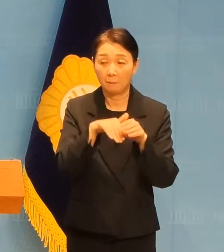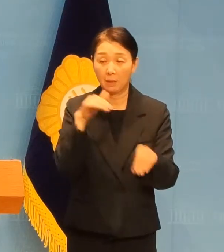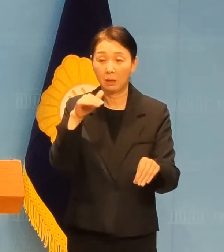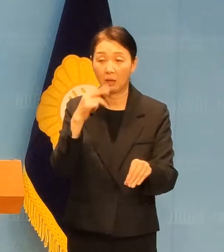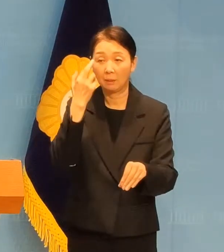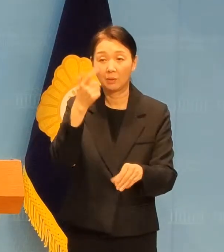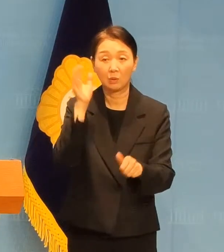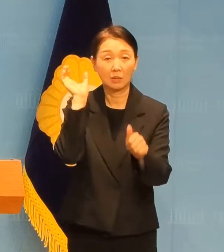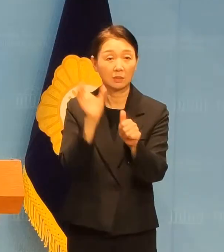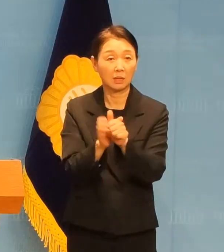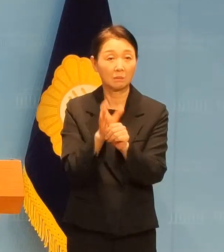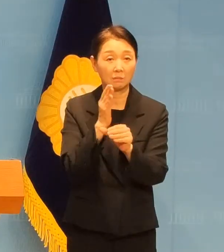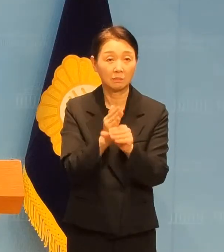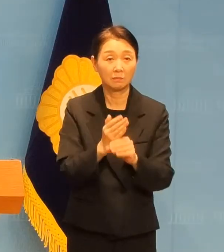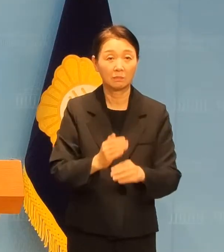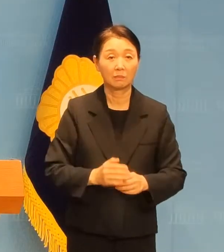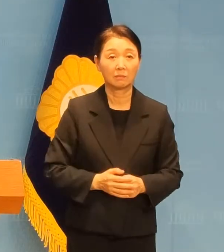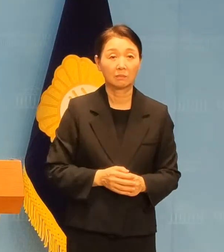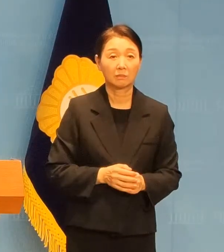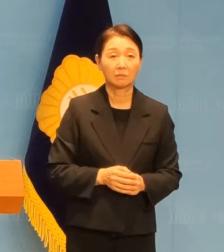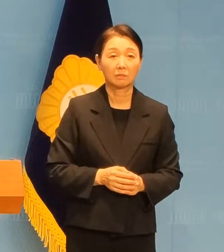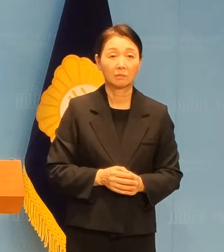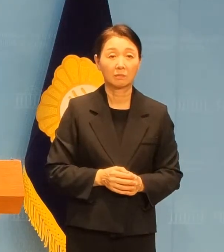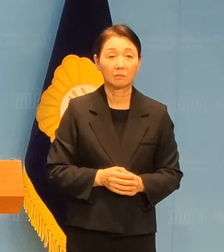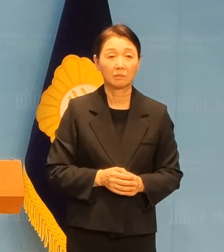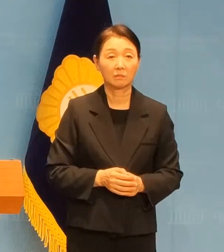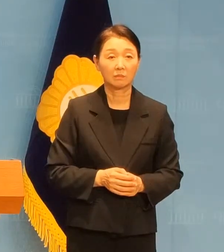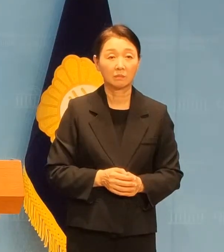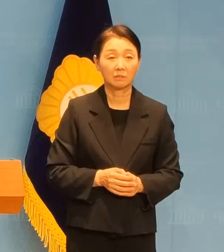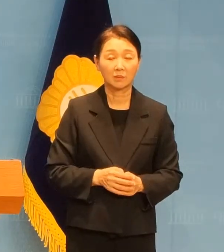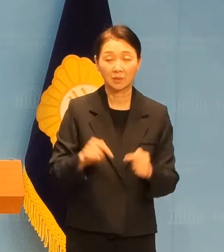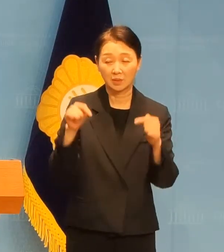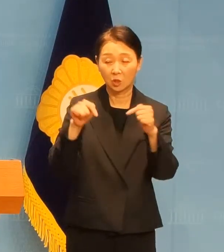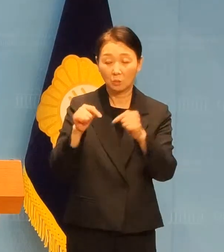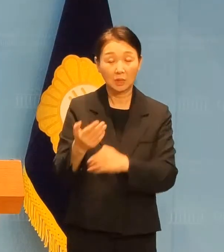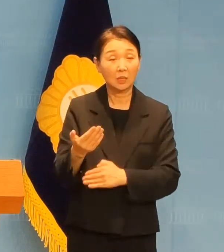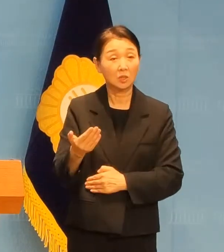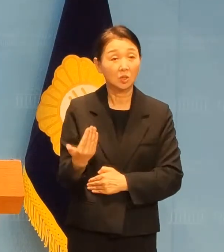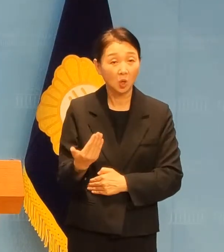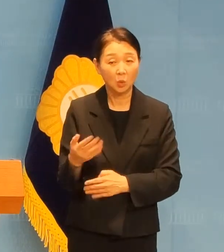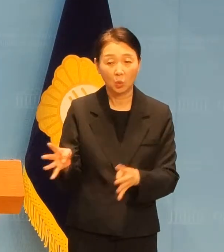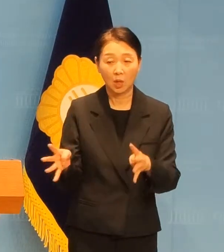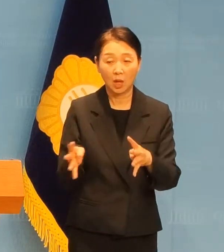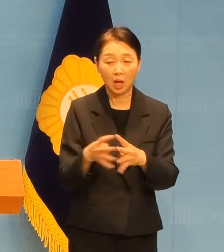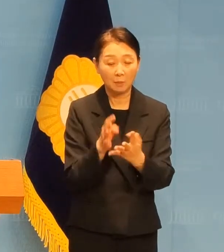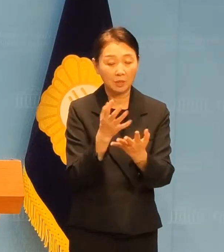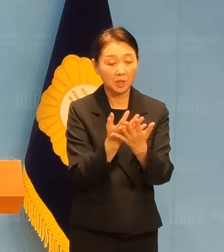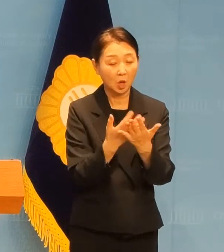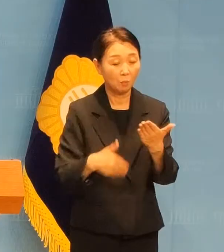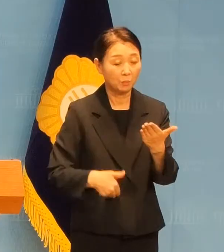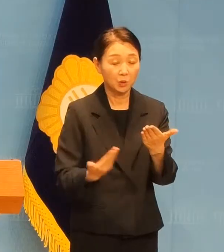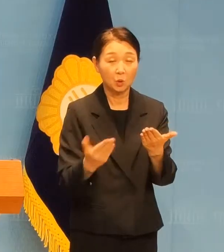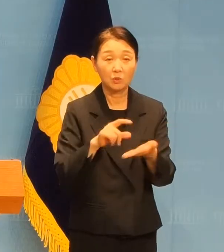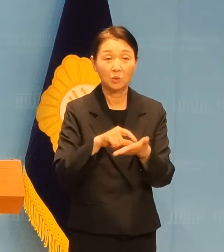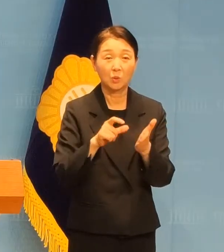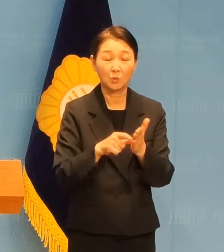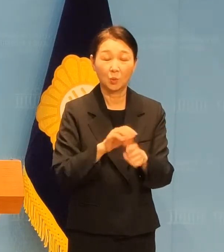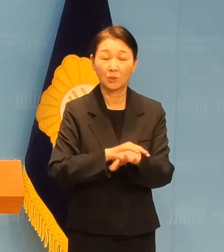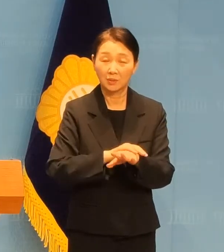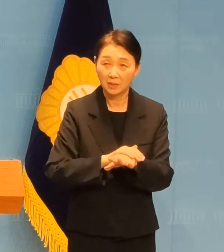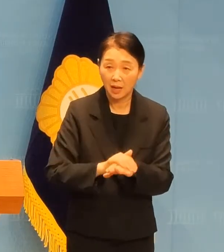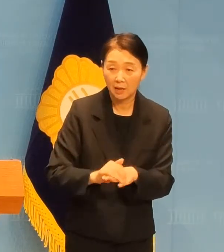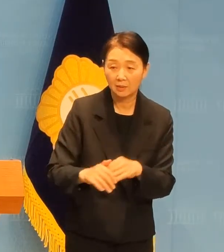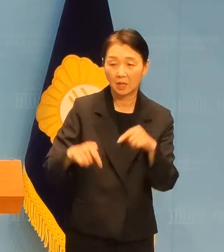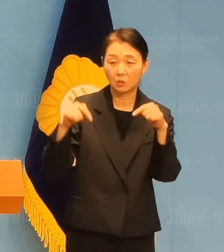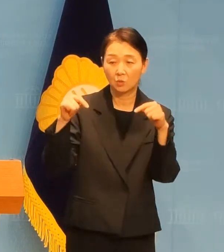책임을 전가하고 있습니다. 그렇다면 협상 직후 합의문이 필요 없을 정도로 잘된